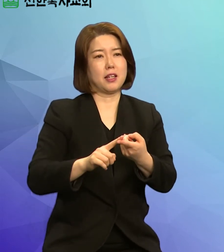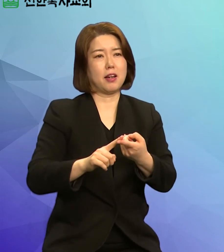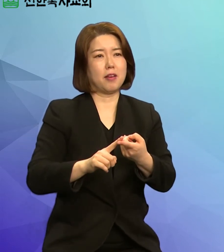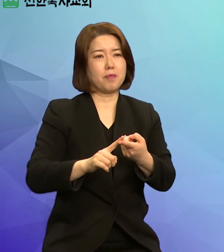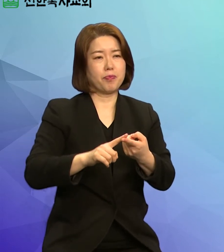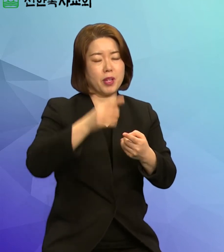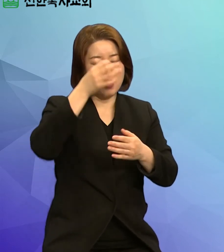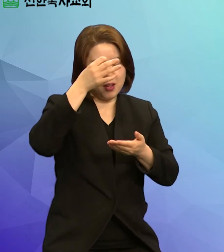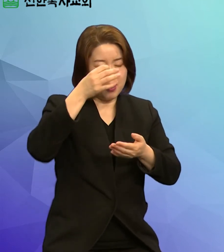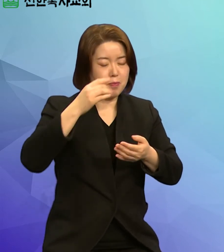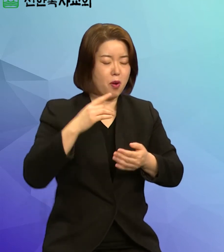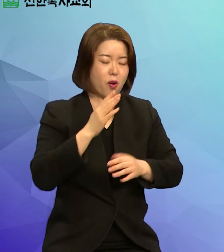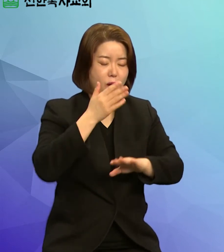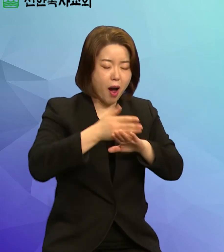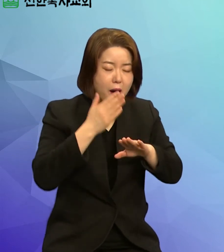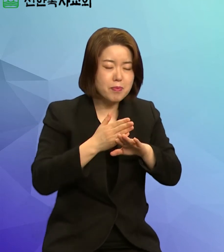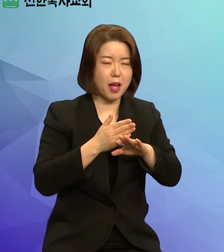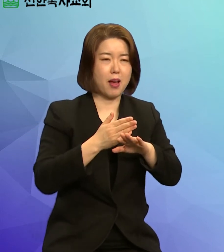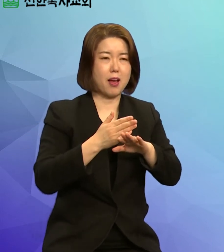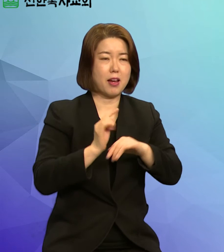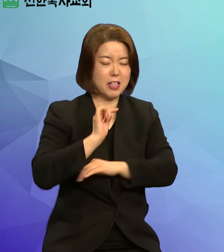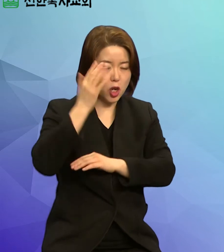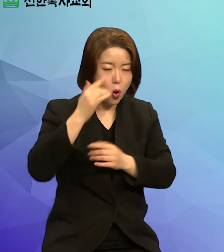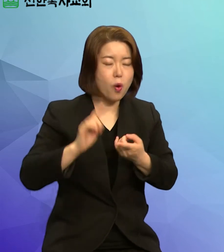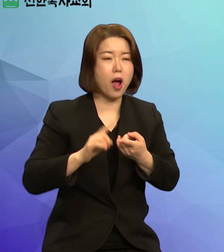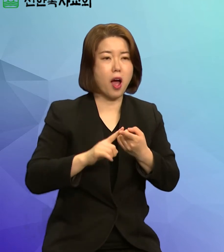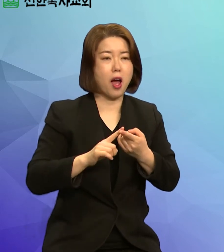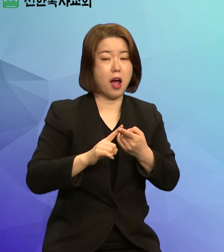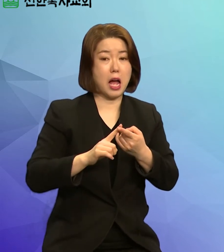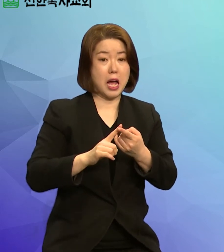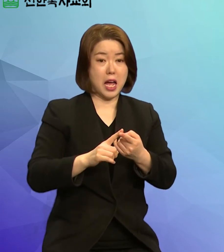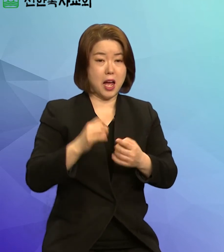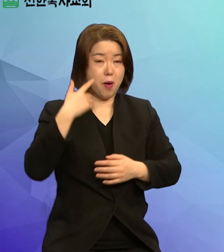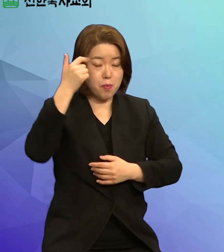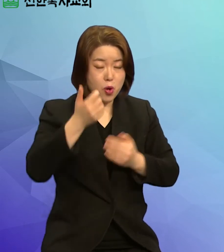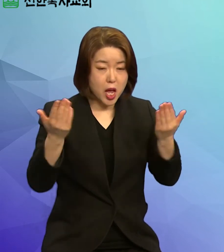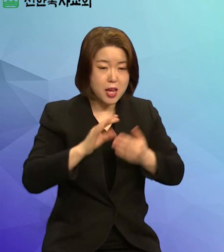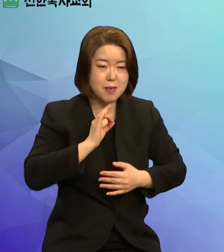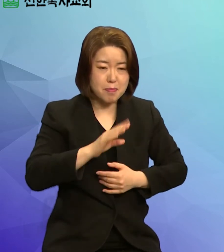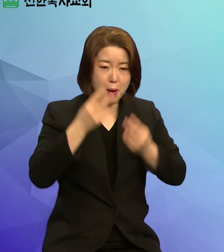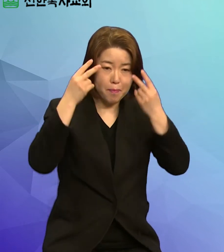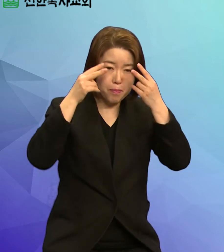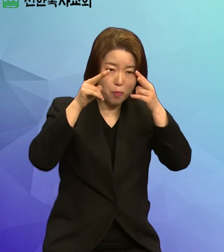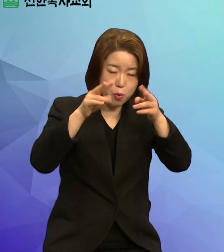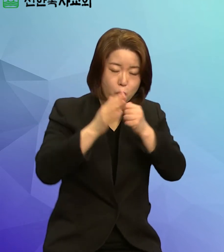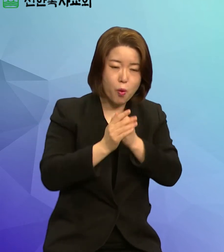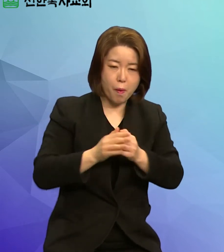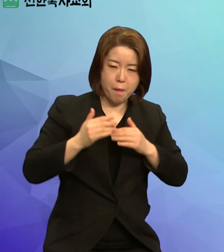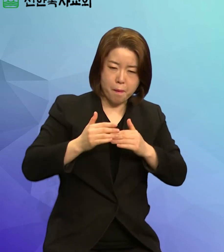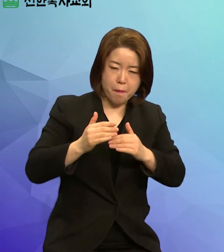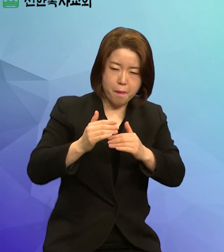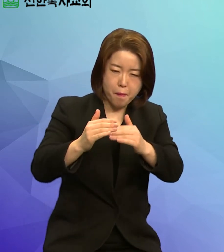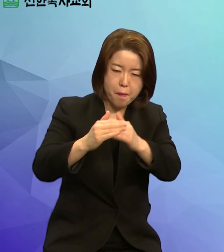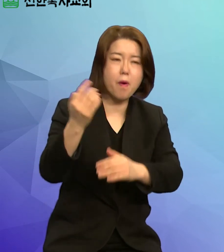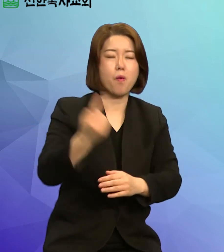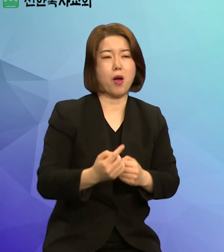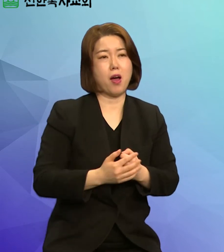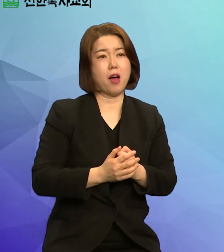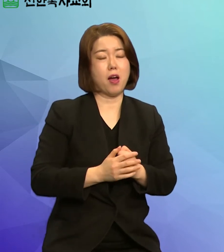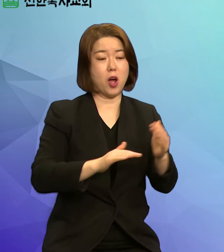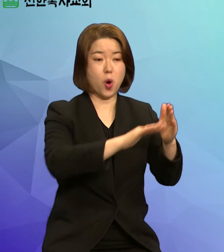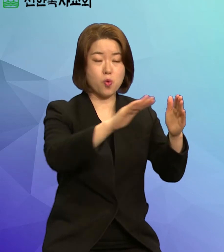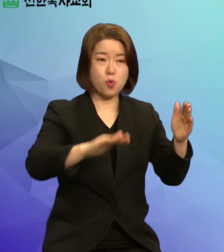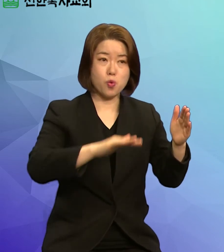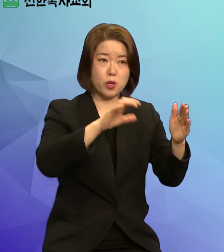황송하고 감사하여서 사역만 생각하면서 앞만 보고 달려왔습니다. 저희 가정에 하나님께서